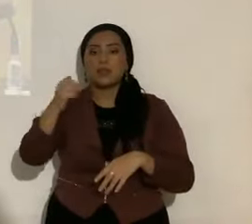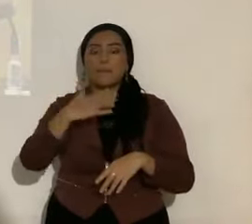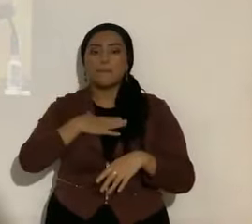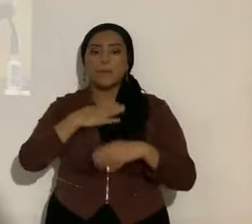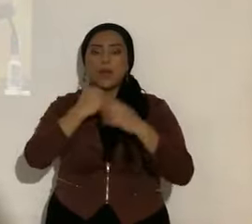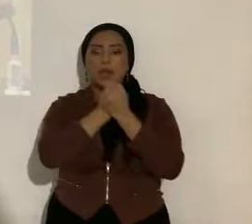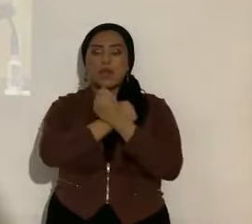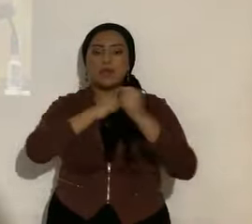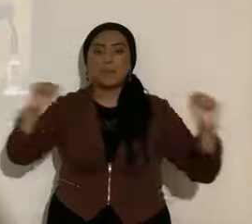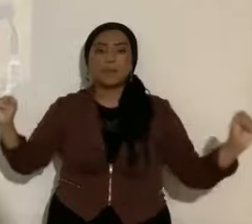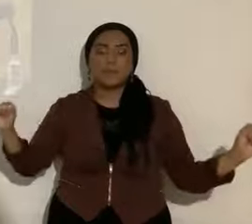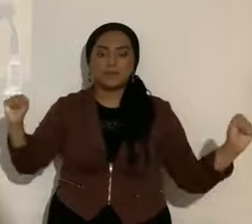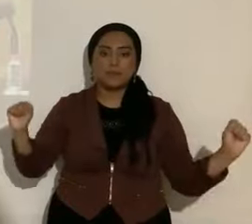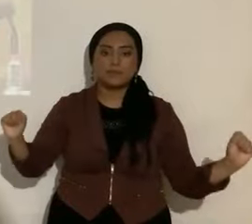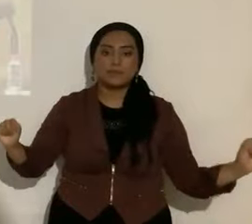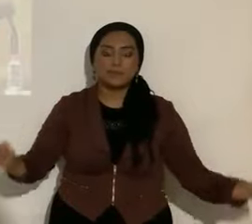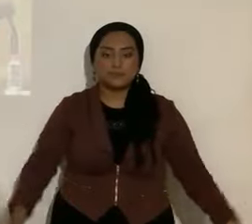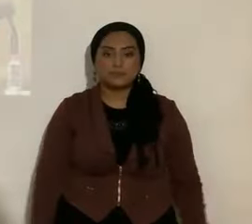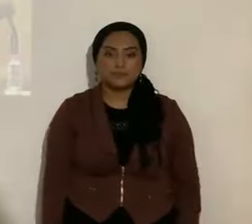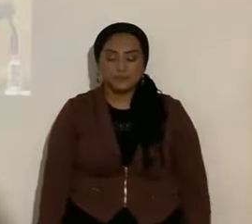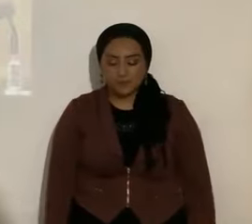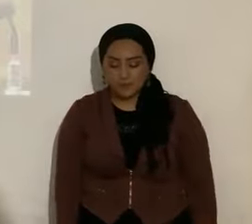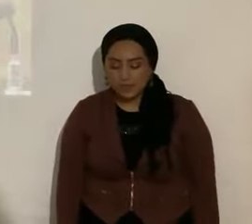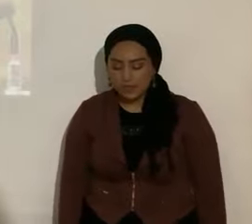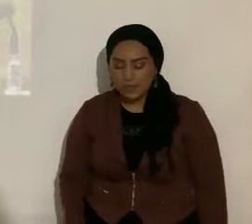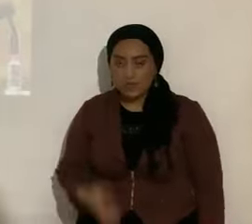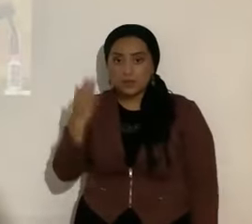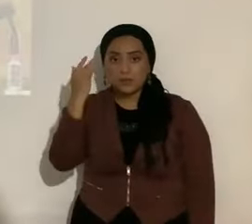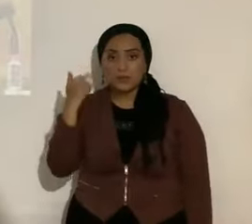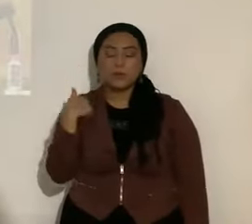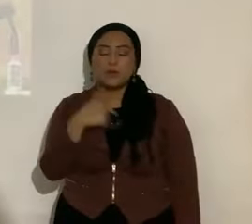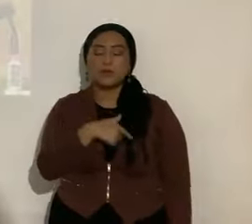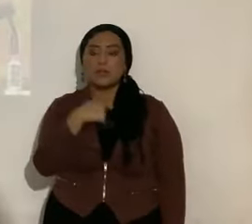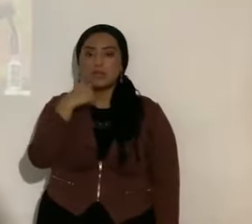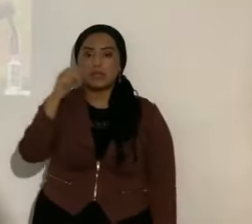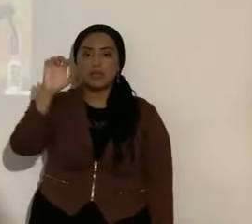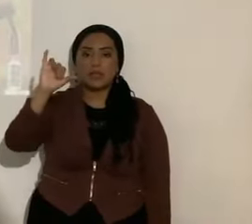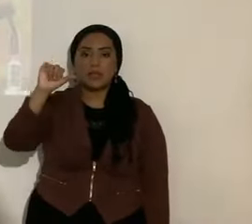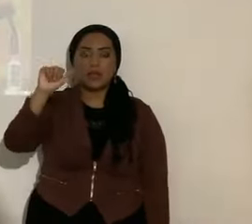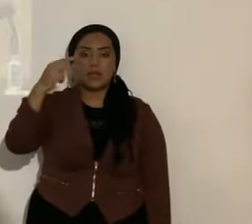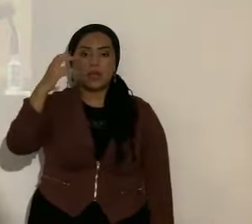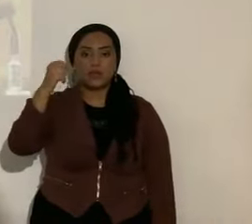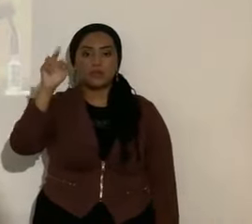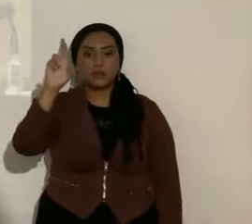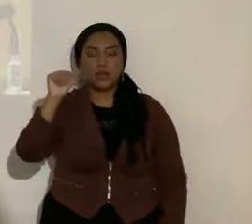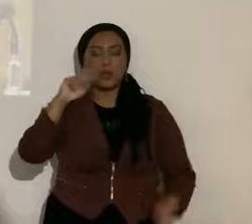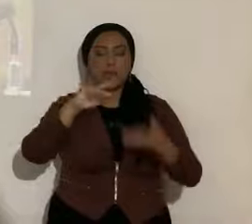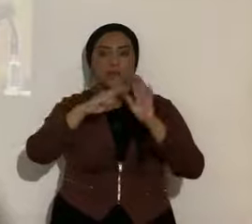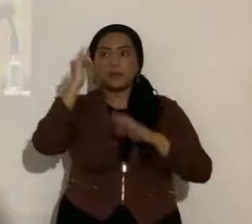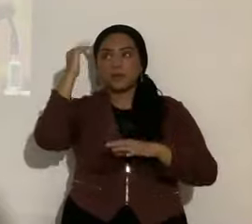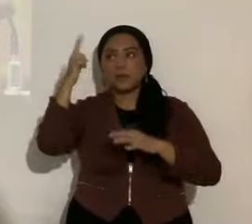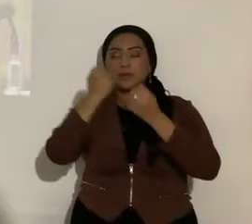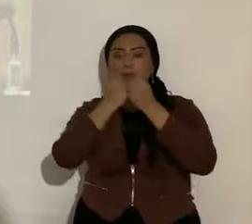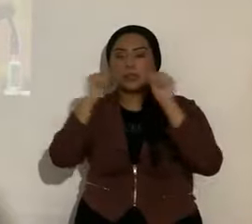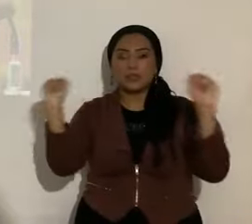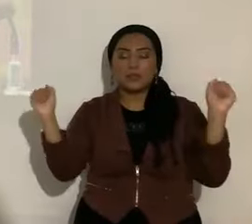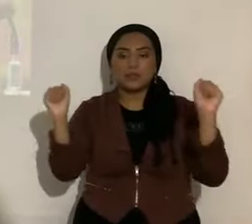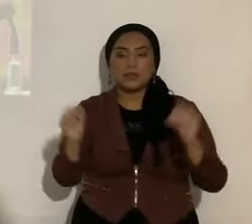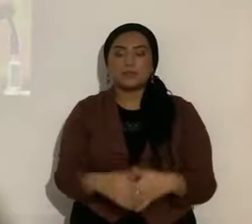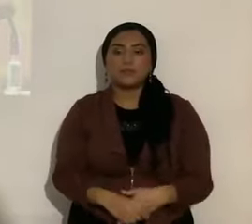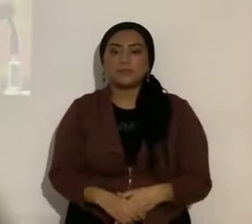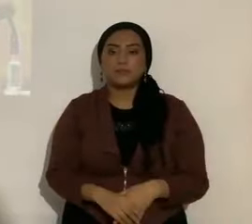salvación. Elisha, de Shua. Por eso nosotros decimos Yahshua, ¿sí? El Todopoderoso. Entonces, Elohim es